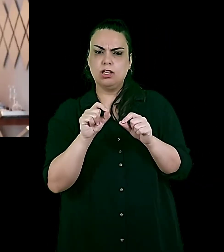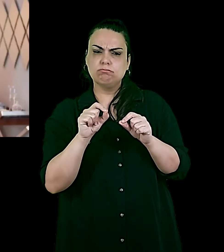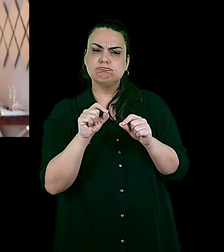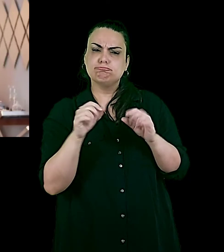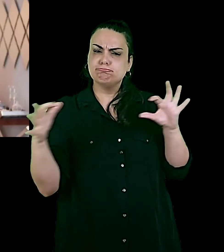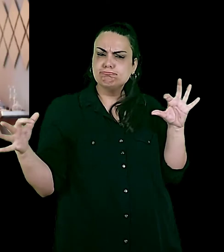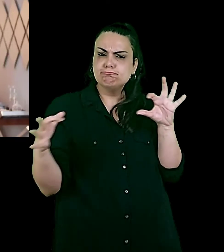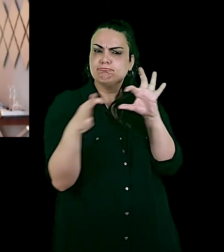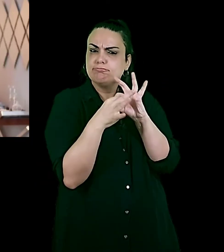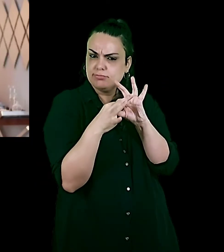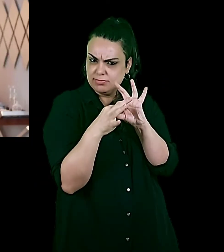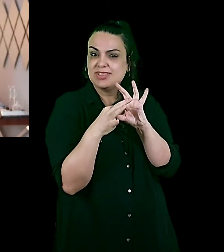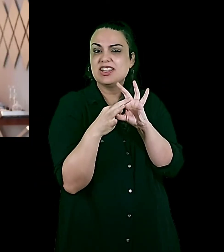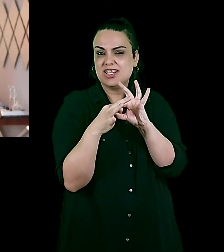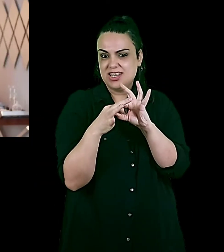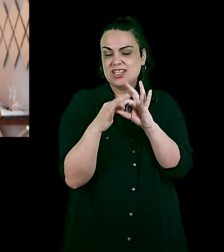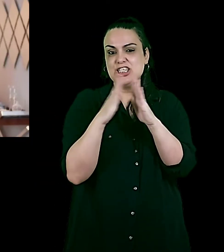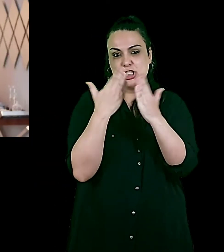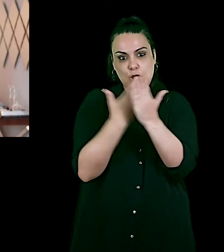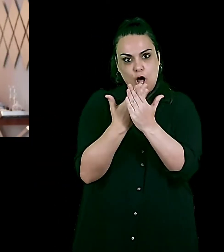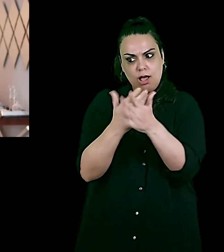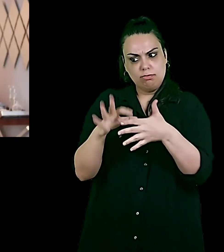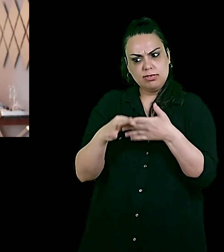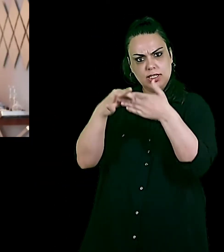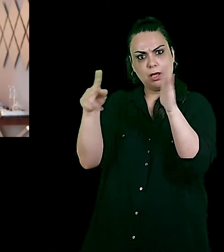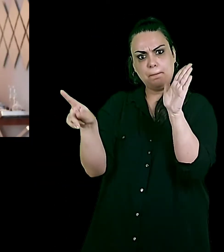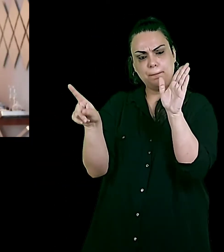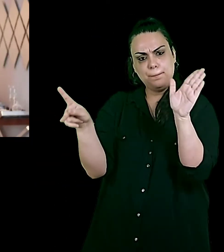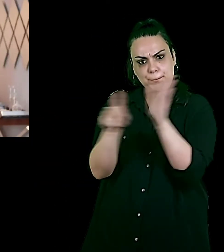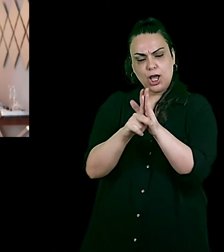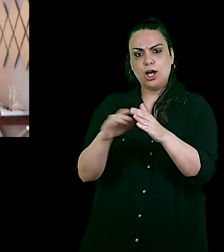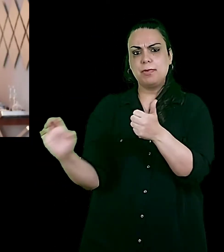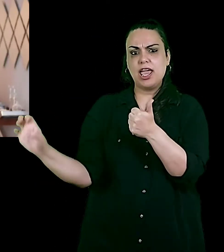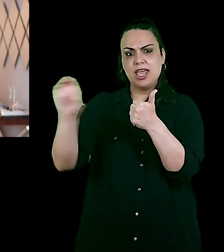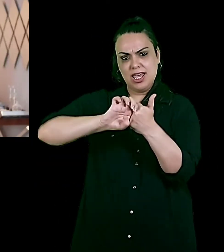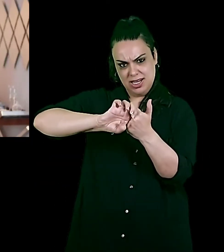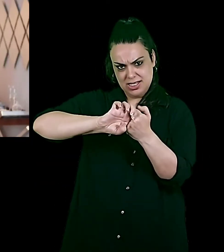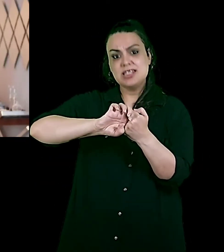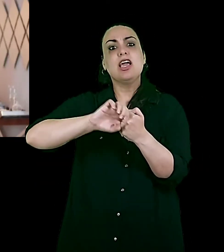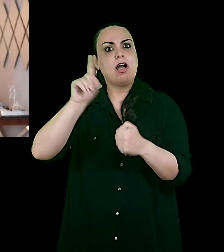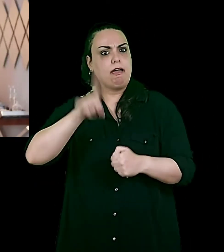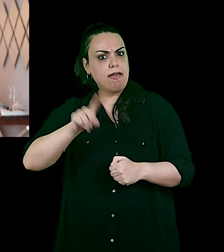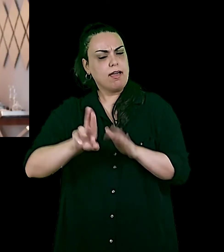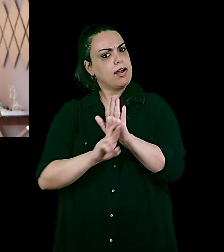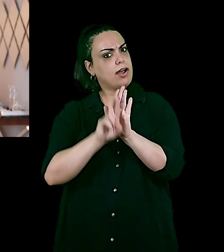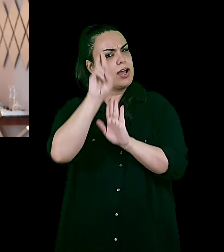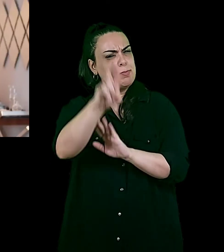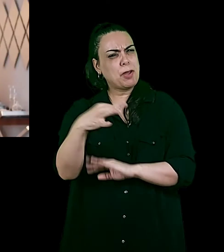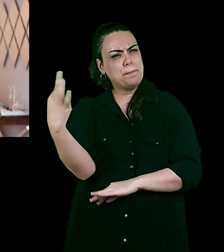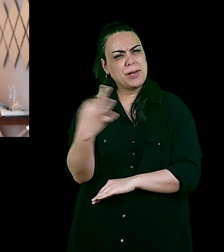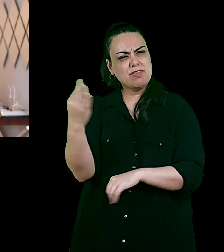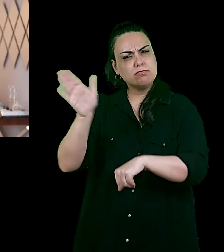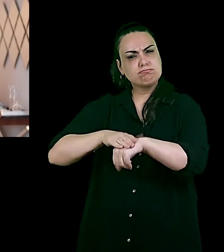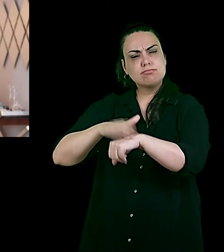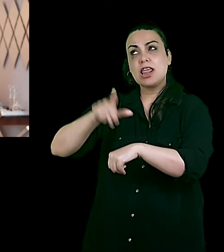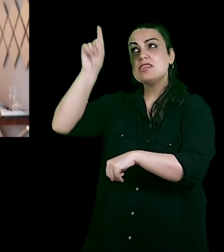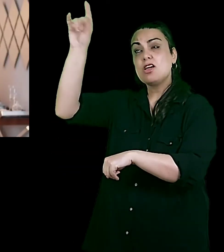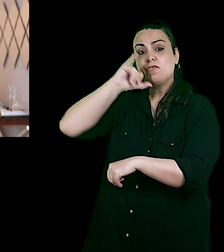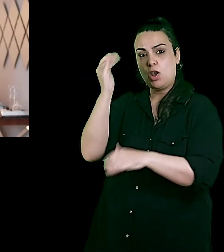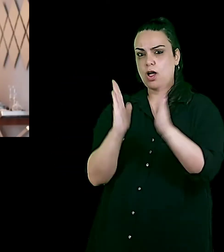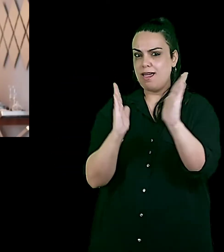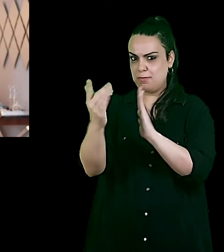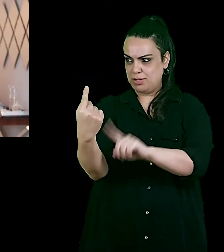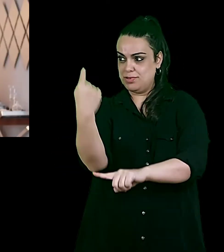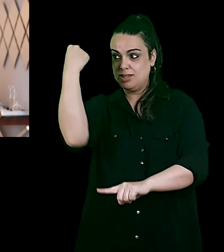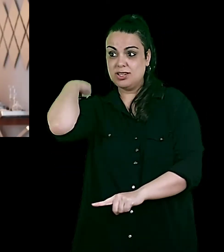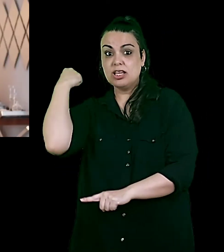estabelecendo, ela procura o profeta Eliseu, que representa e é a representatividade perfeita da voz de Deus naquele